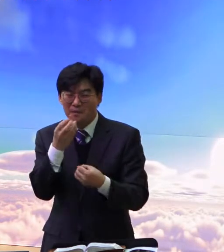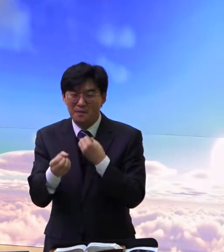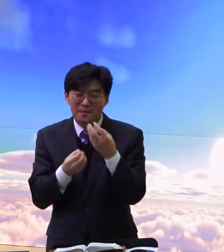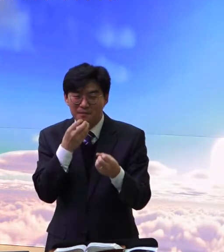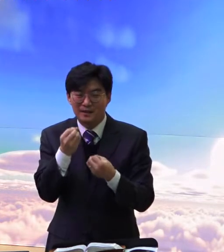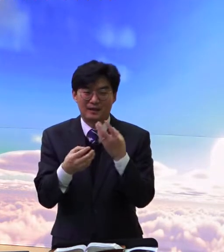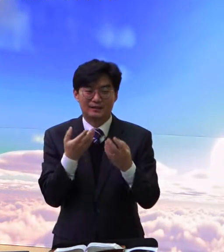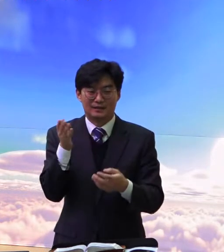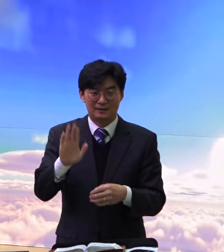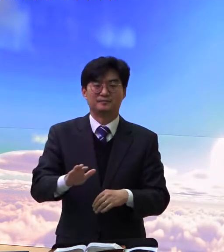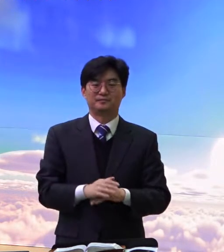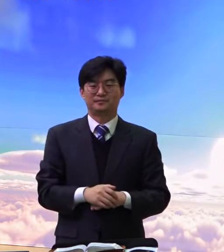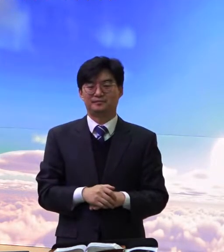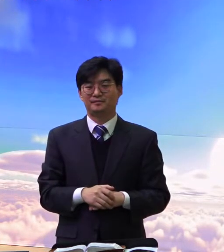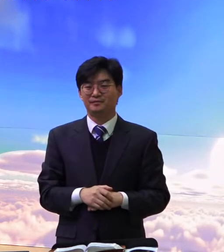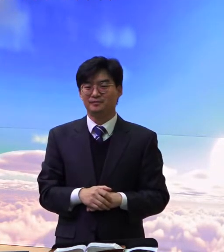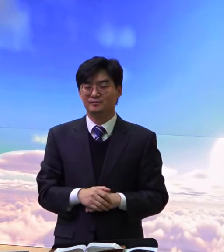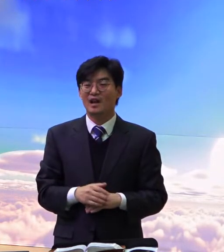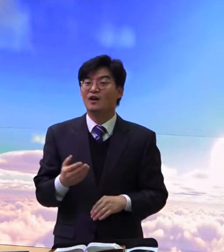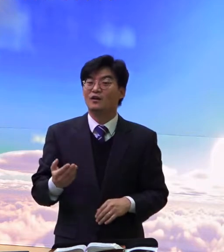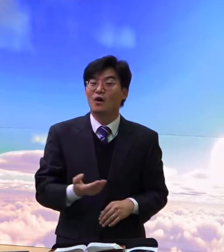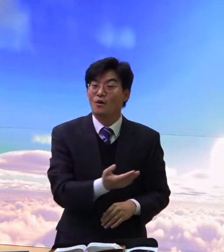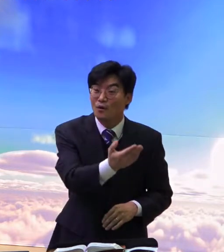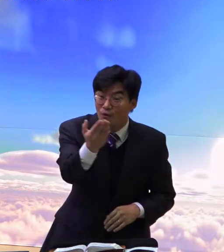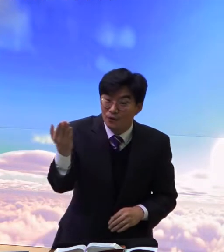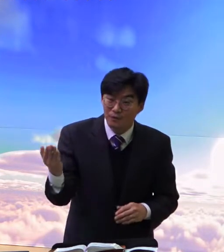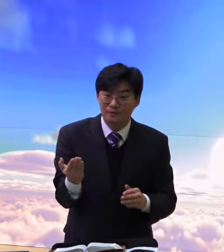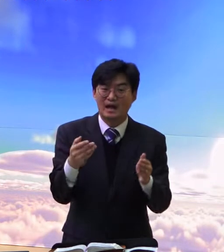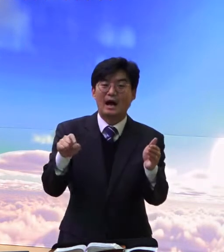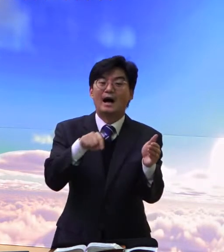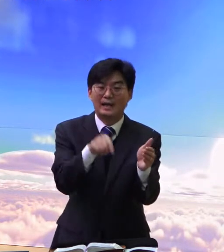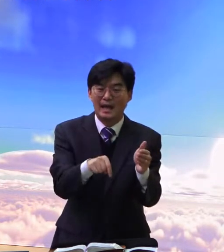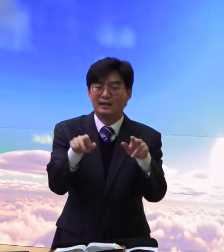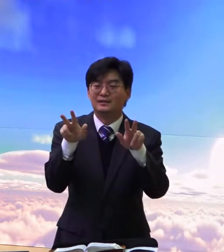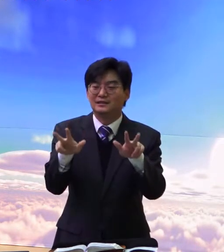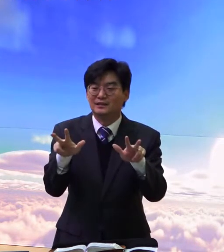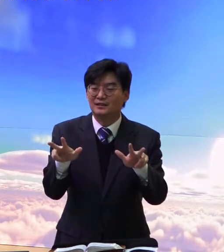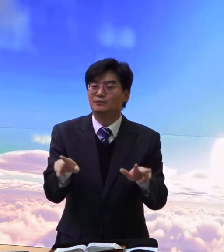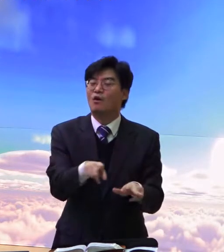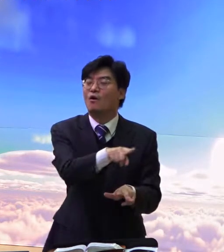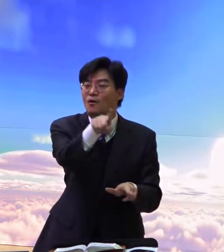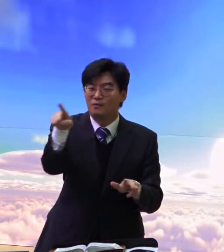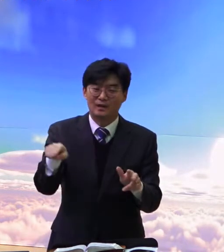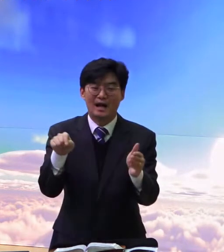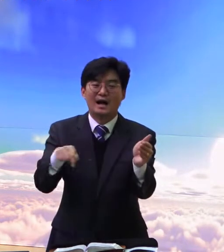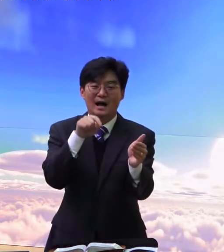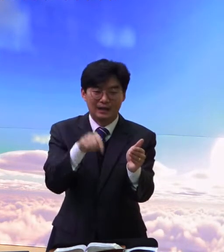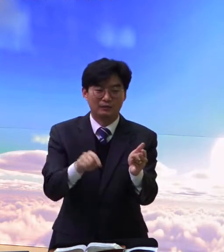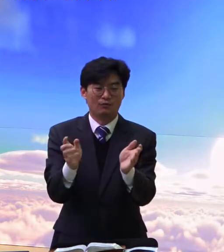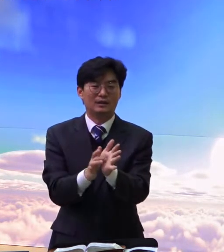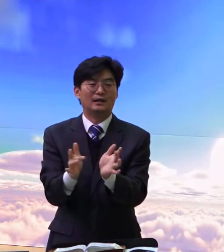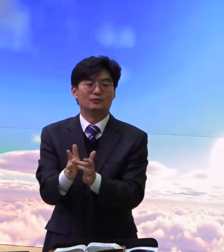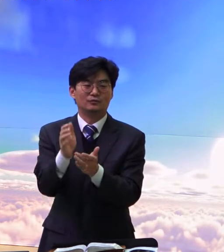예수님이 여러분 안에도 임하시기를 원하신다는 것을 여러분